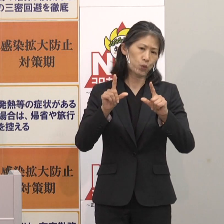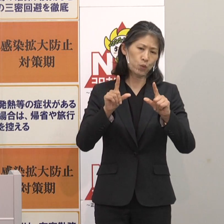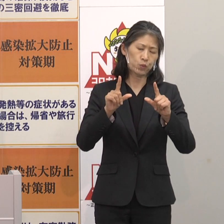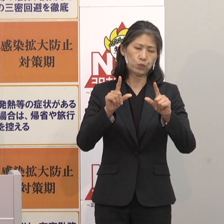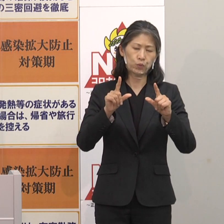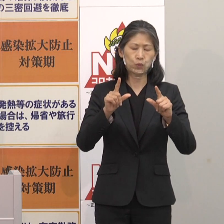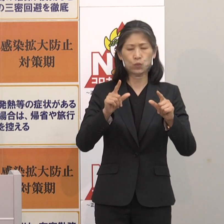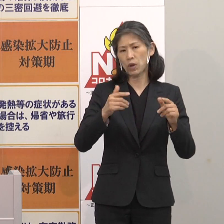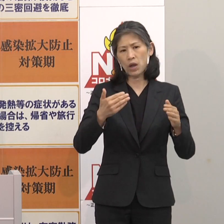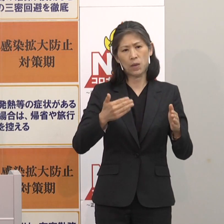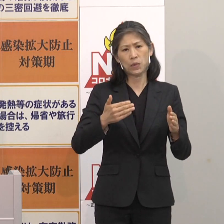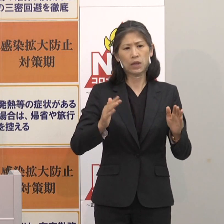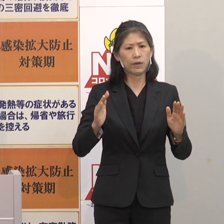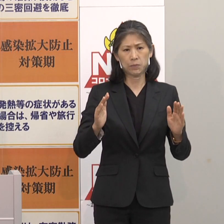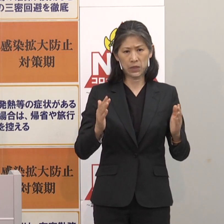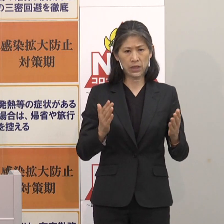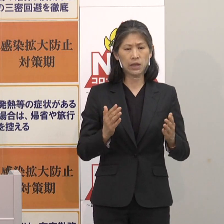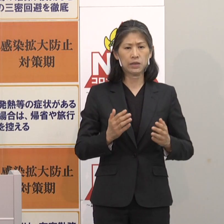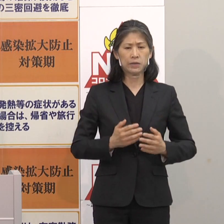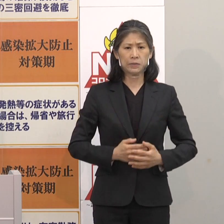ません。